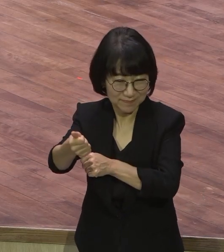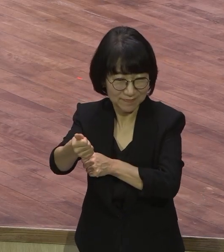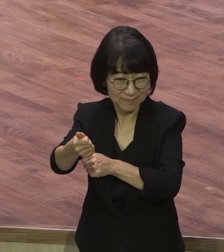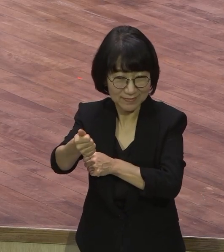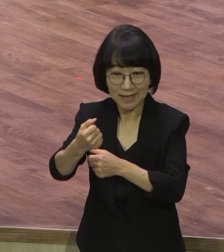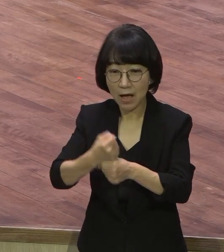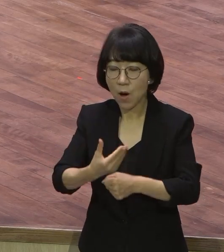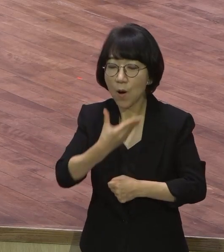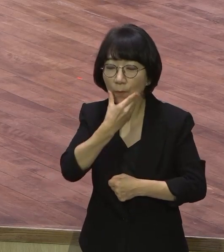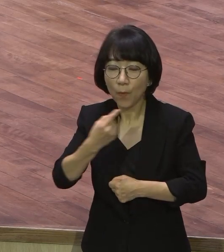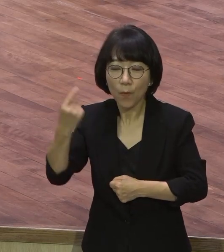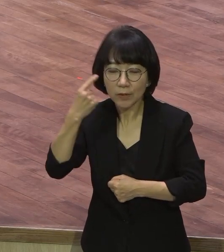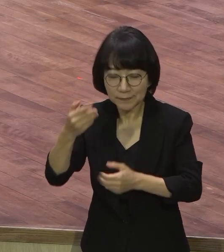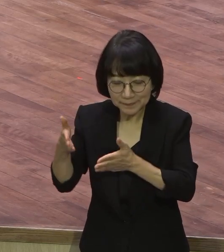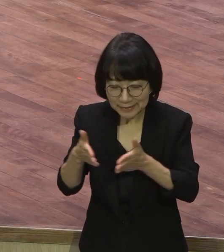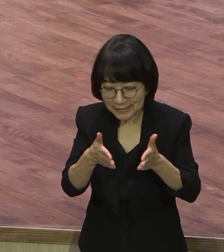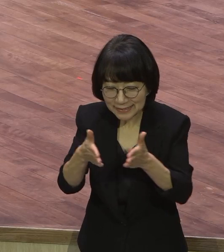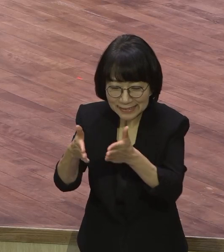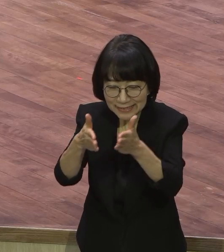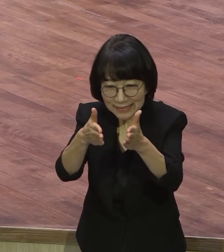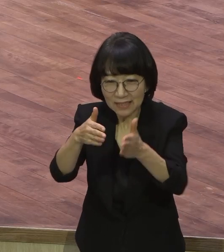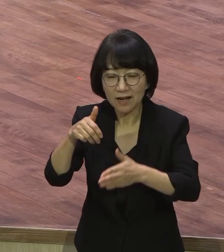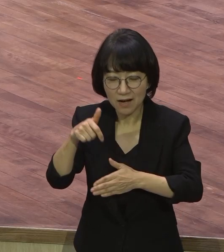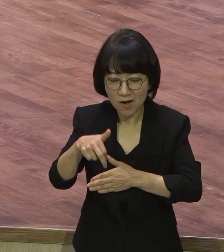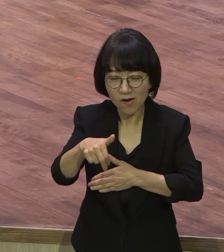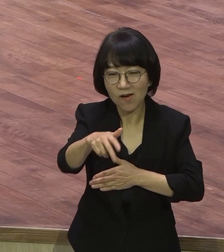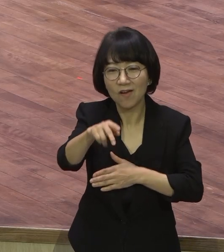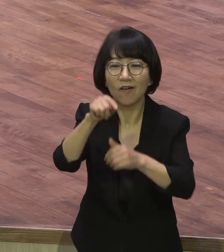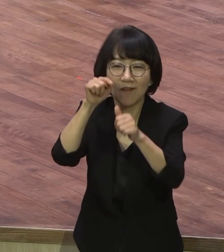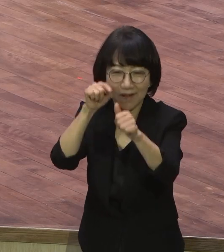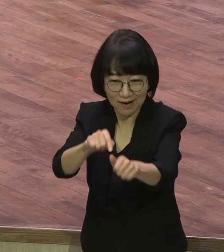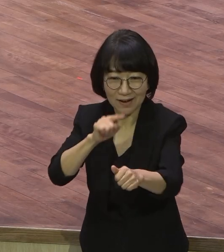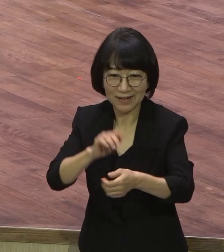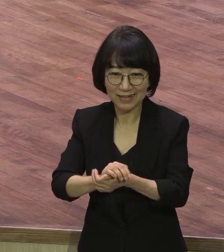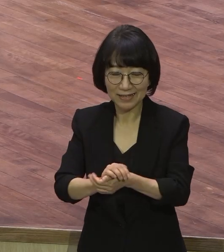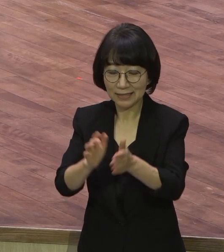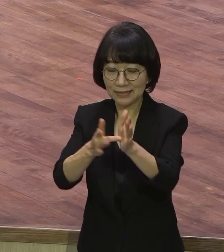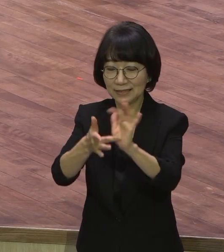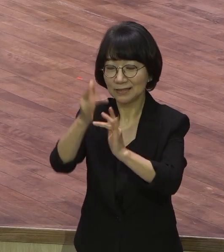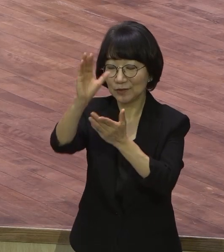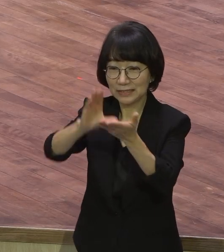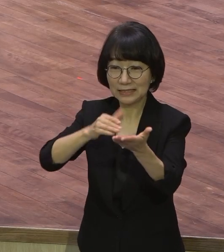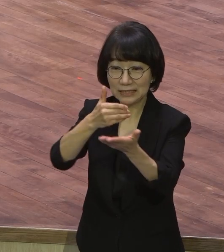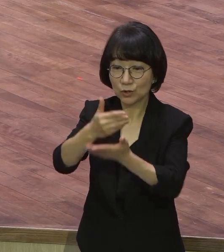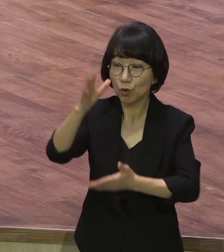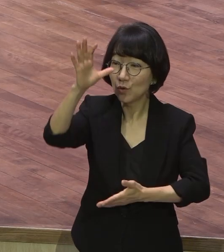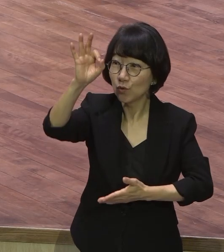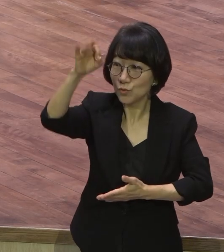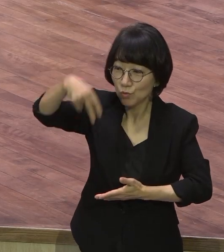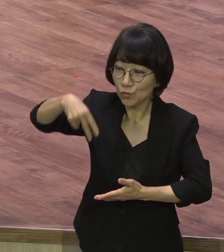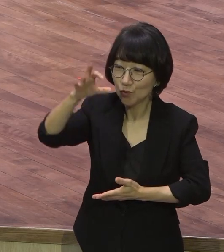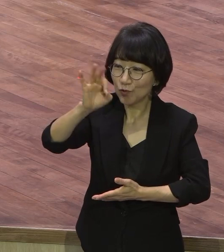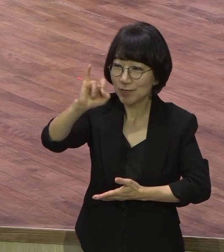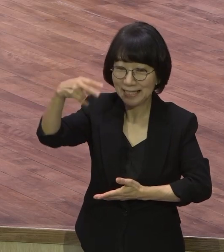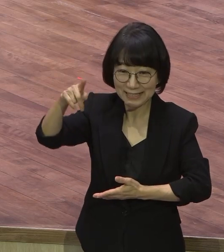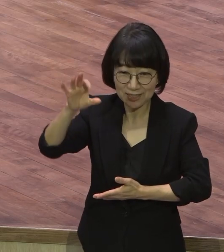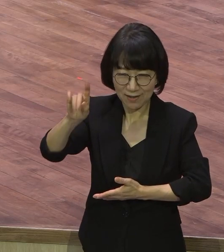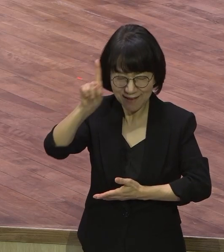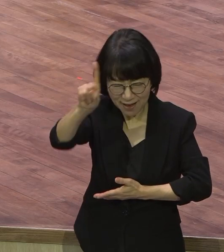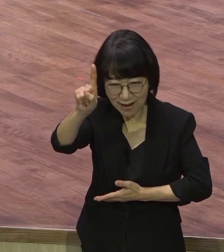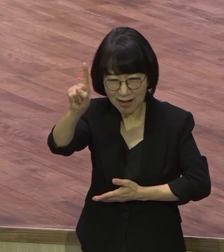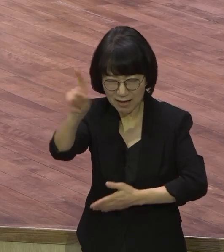보금의 길로 가라 보금의 길 예수 그리스도의 유일성 속으로 들어가는 것이 바로 좁은 길이에요.